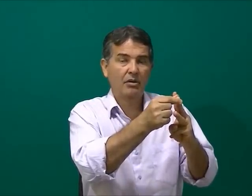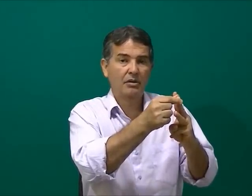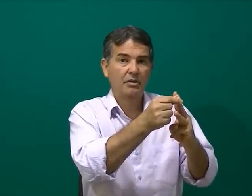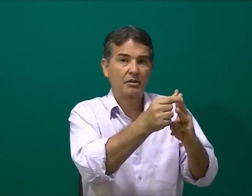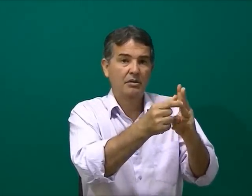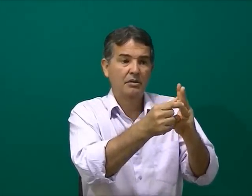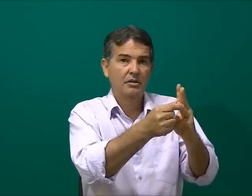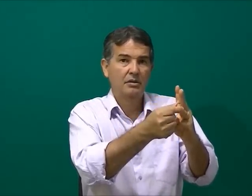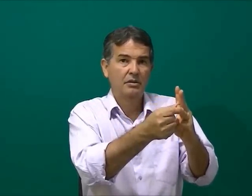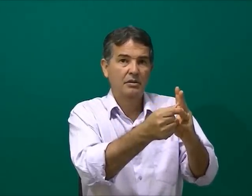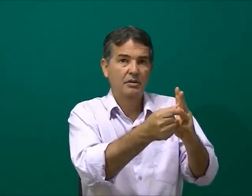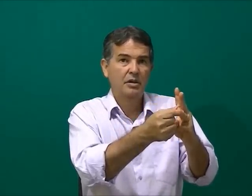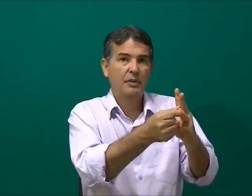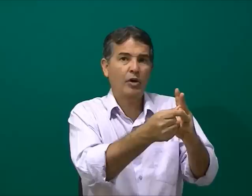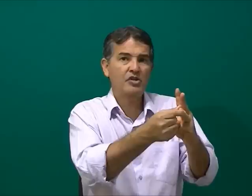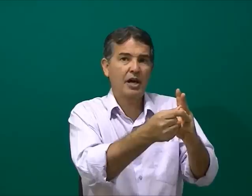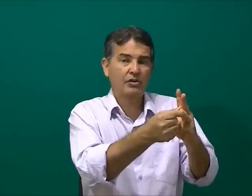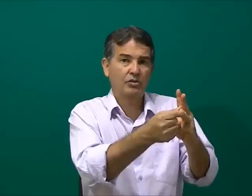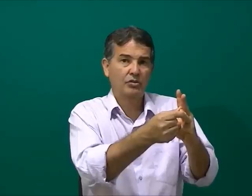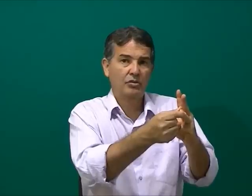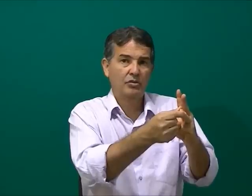animal e para objeto.